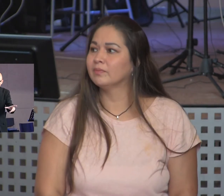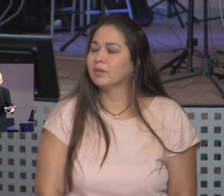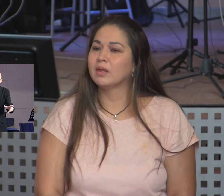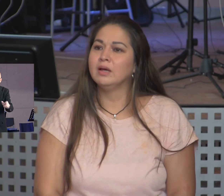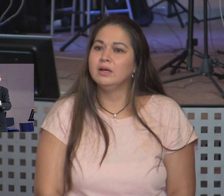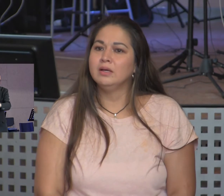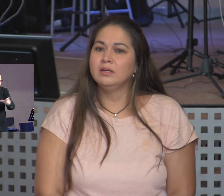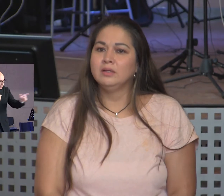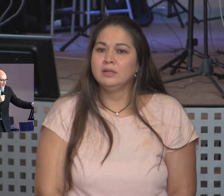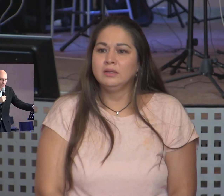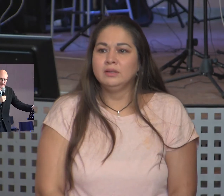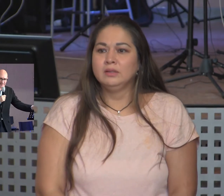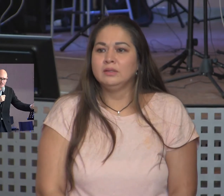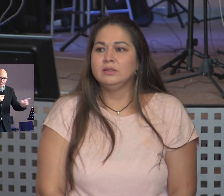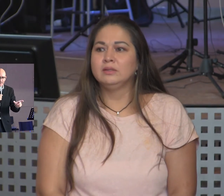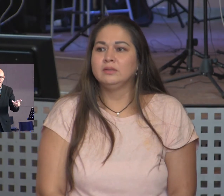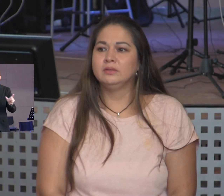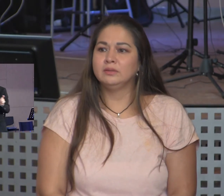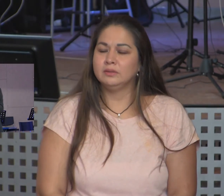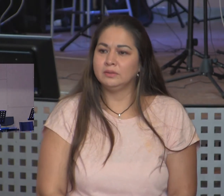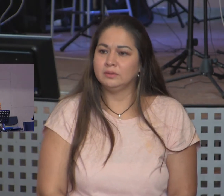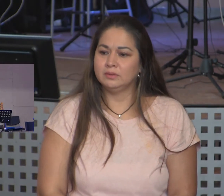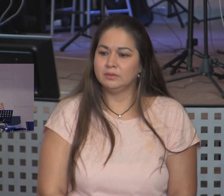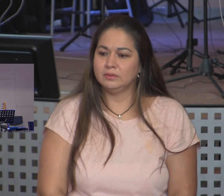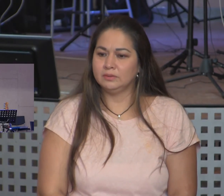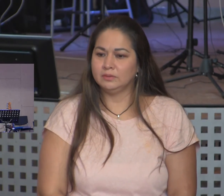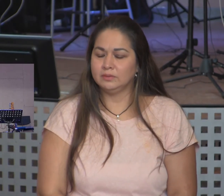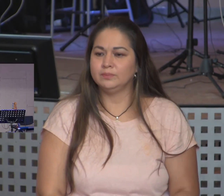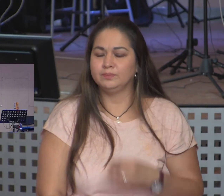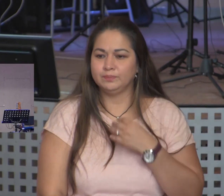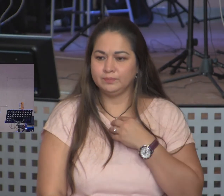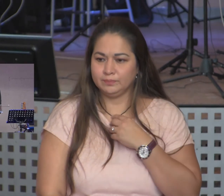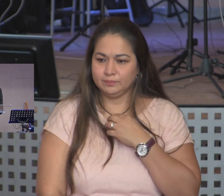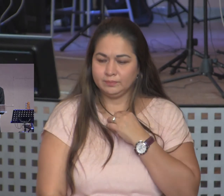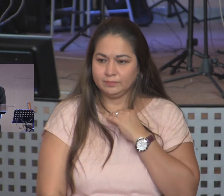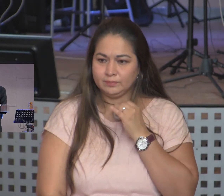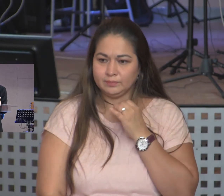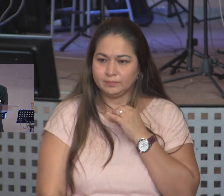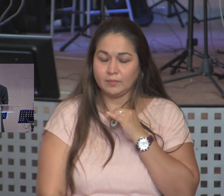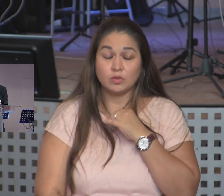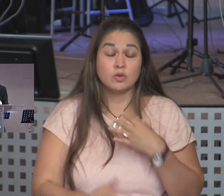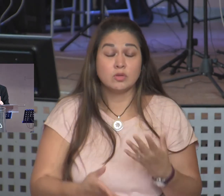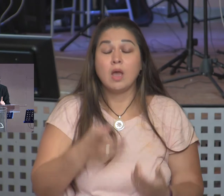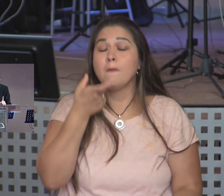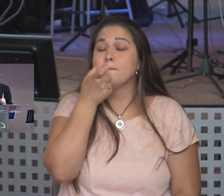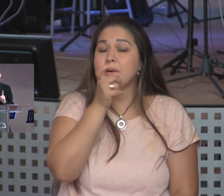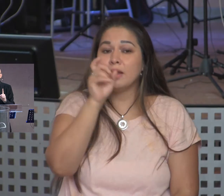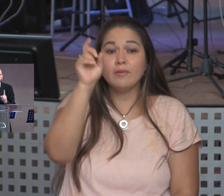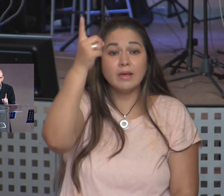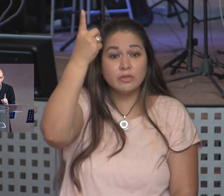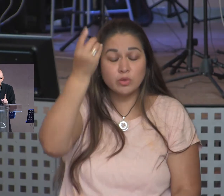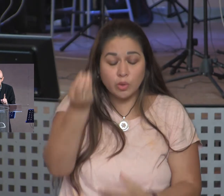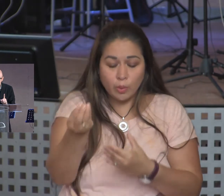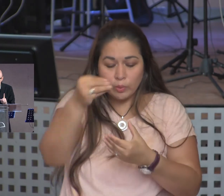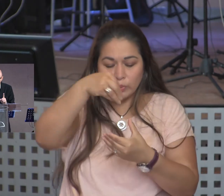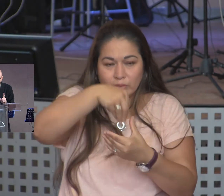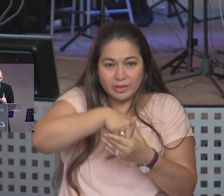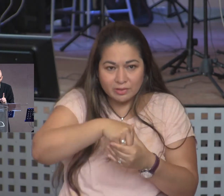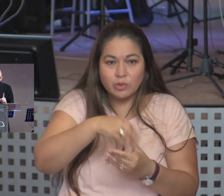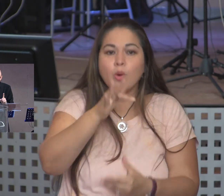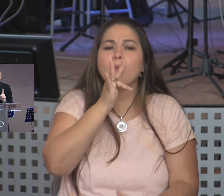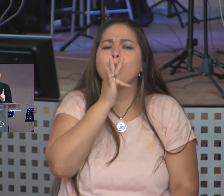no pasa nada, porque Dios me lo va a decir otra vez. No. La palabra de Dios contiene promesas.